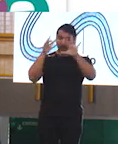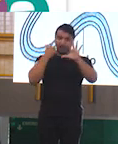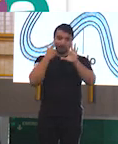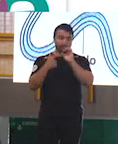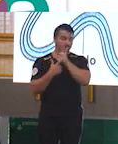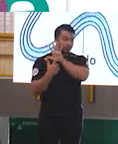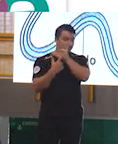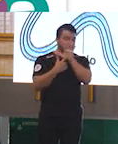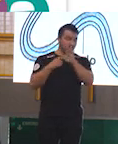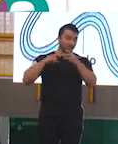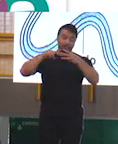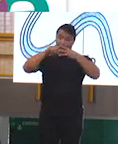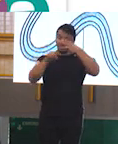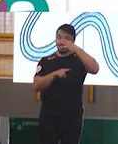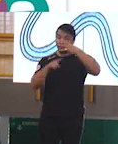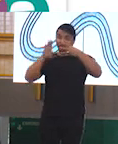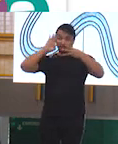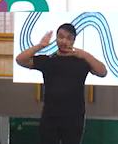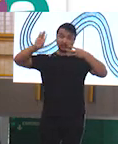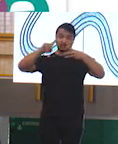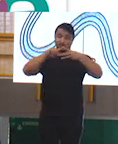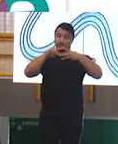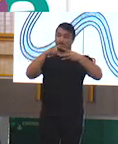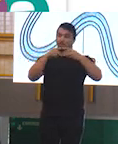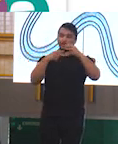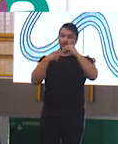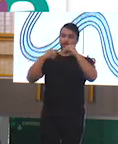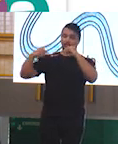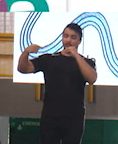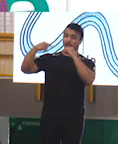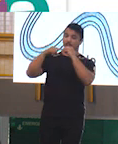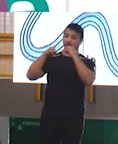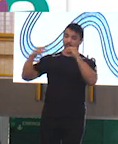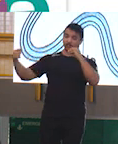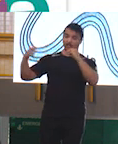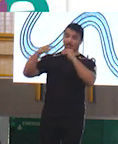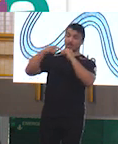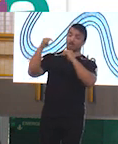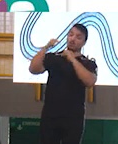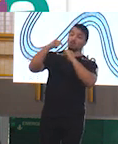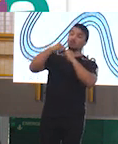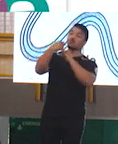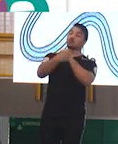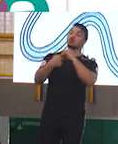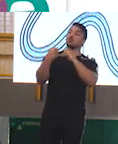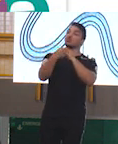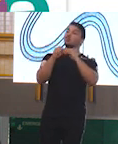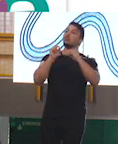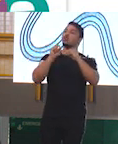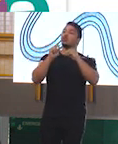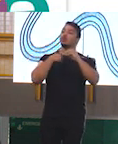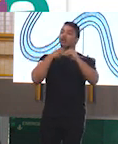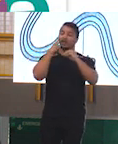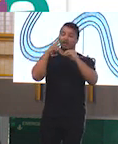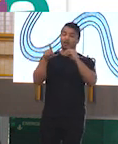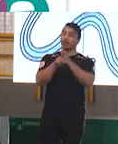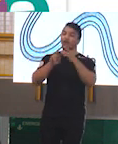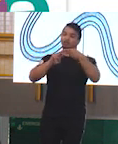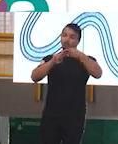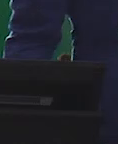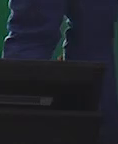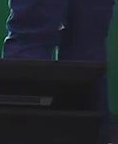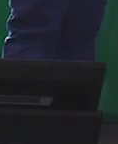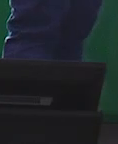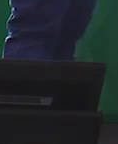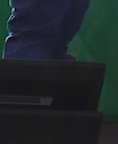Você tem 3 pontos principais. A cabeça, onde você tem quem? a carga genética que vai